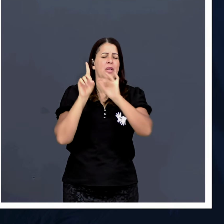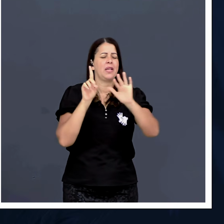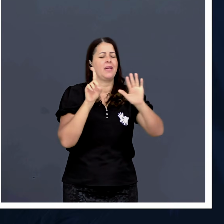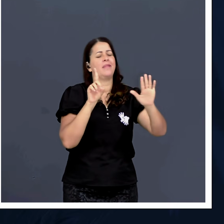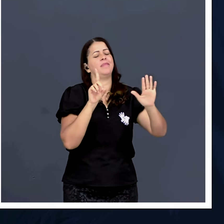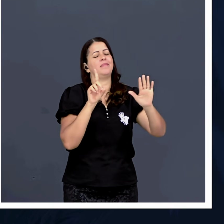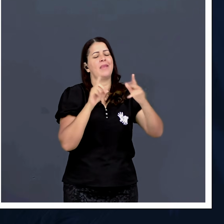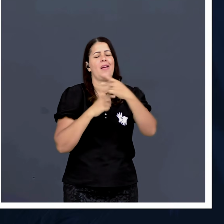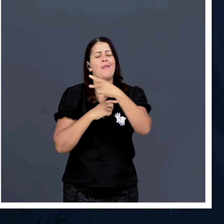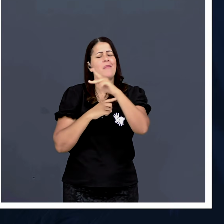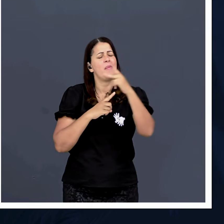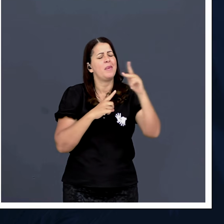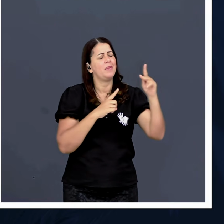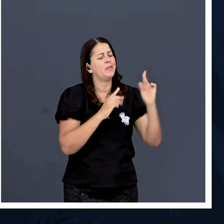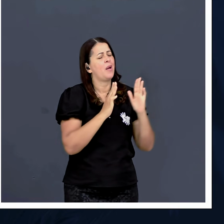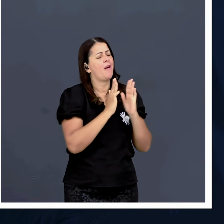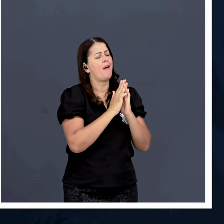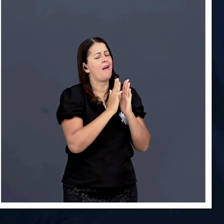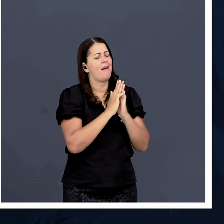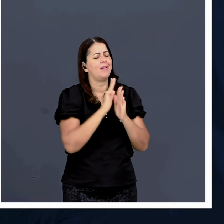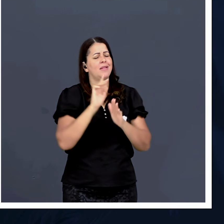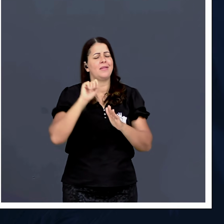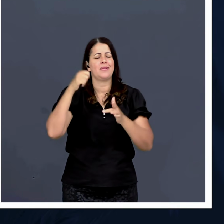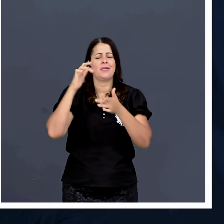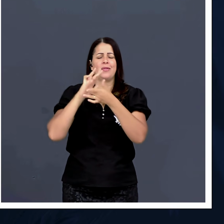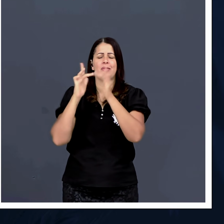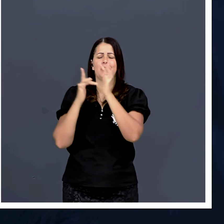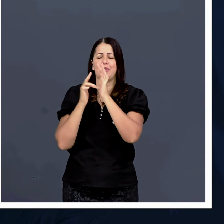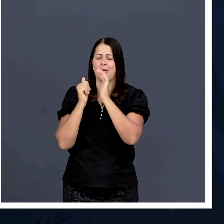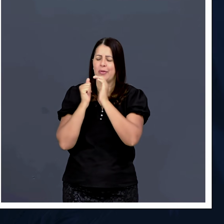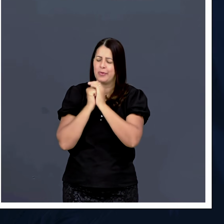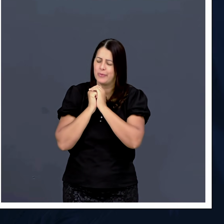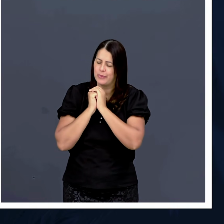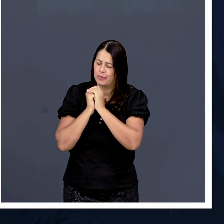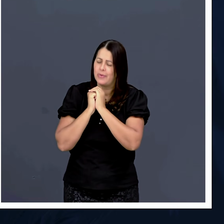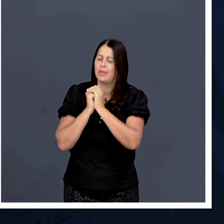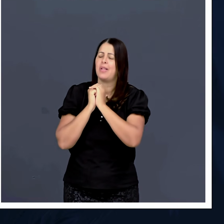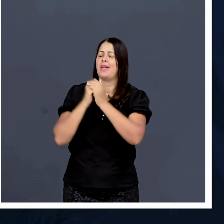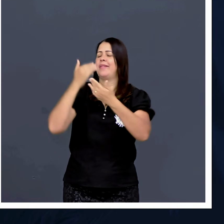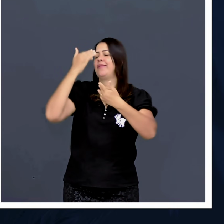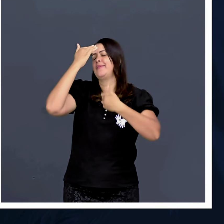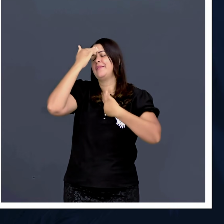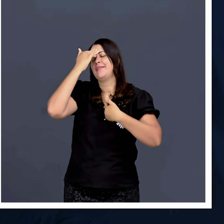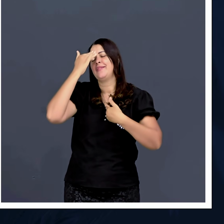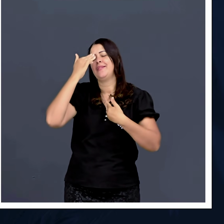dele, bênção sem medidas, em nome de Jesus. Assim nós oramos e já te